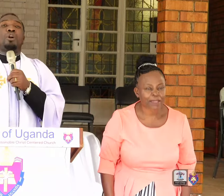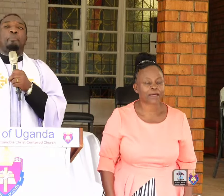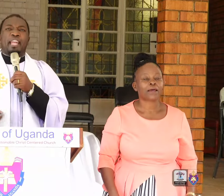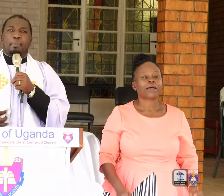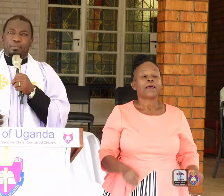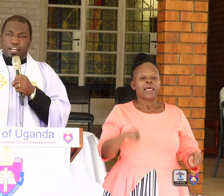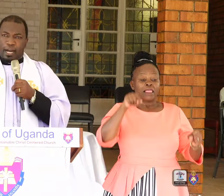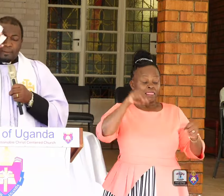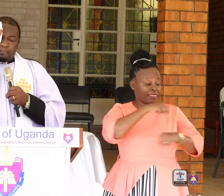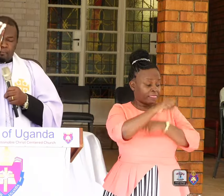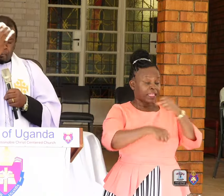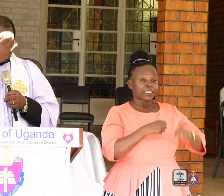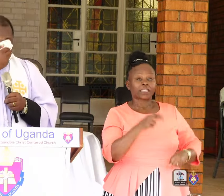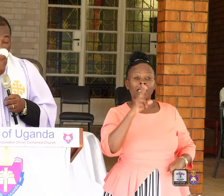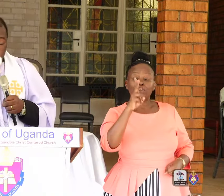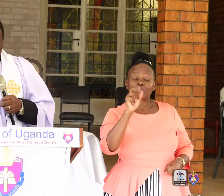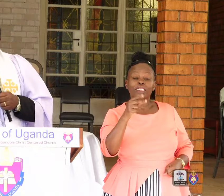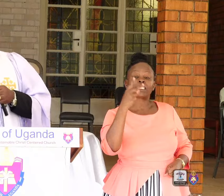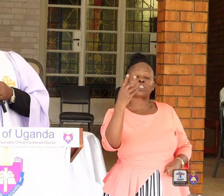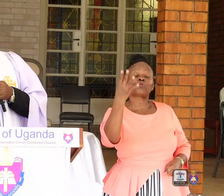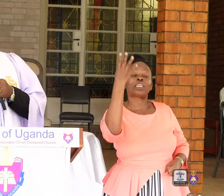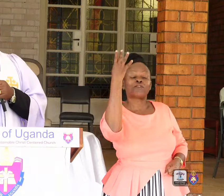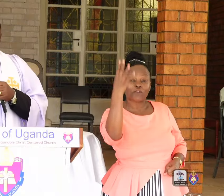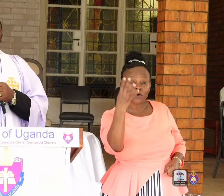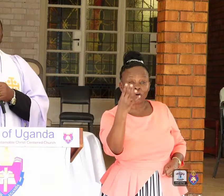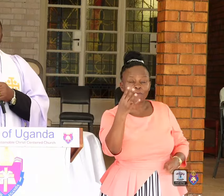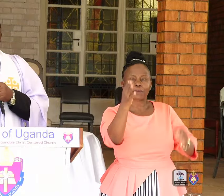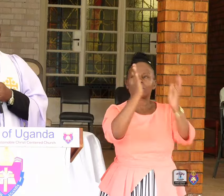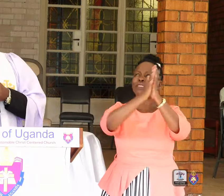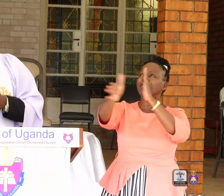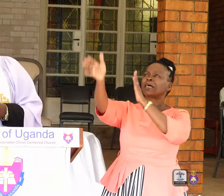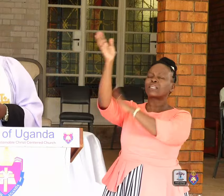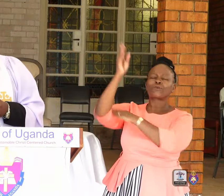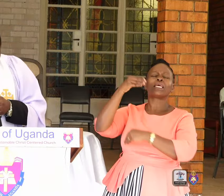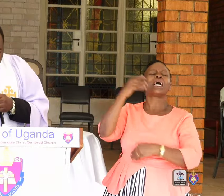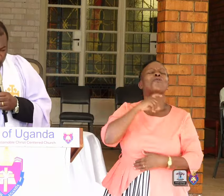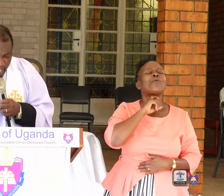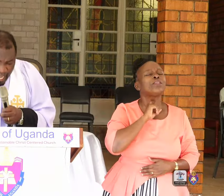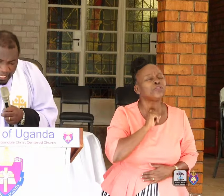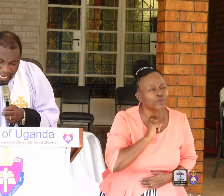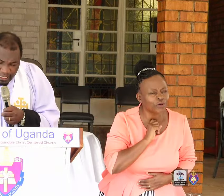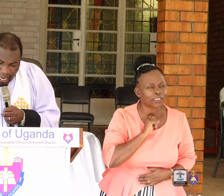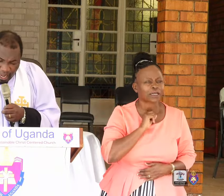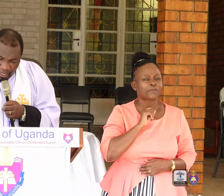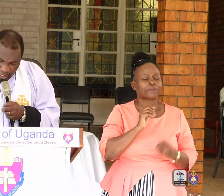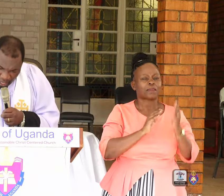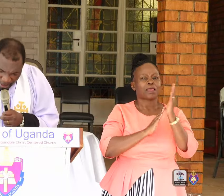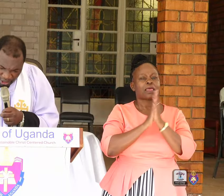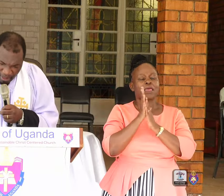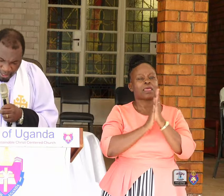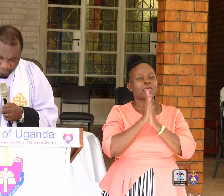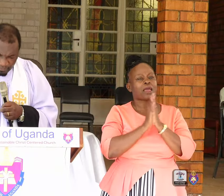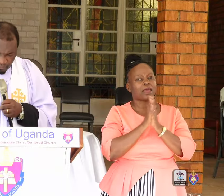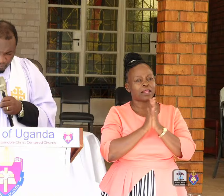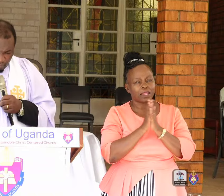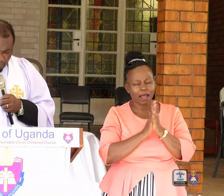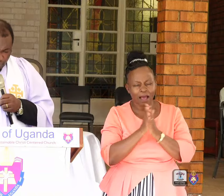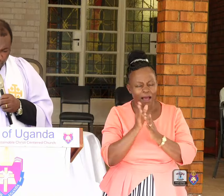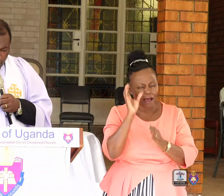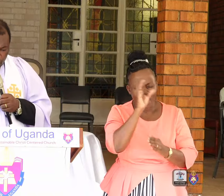Omwaka guno 2024 tusaba Katonda akuwe nnyonta eyaayaanira amazima,